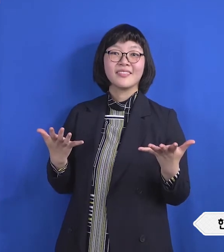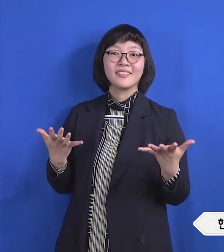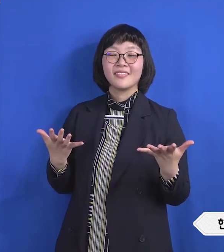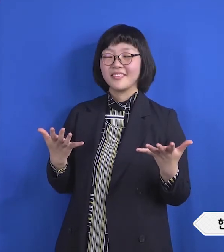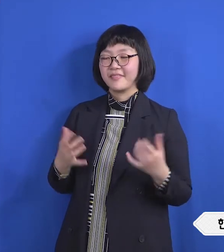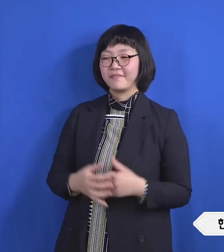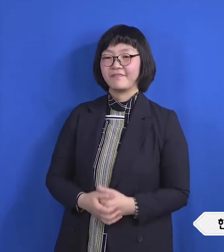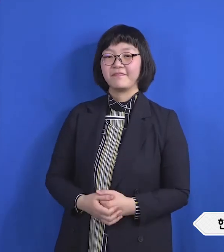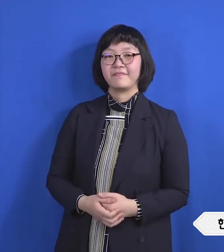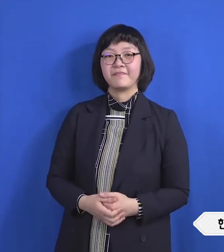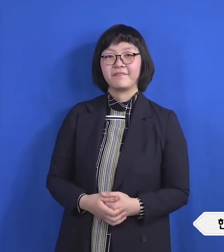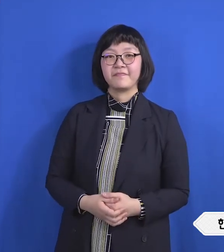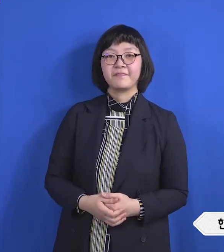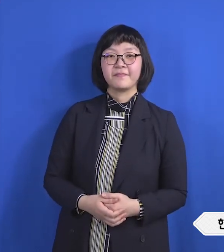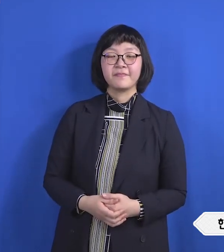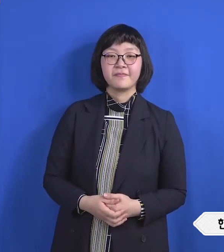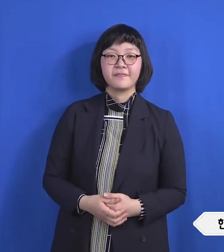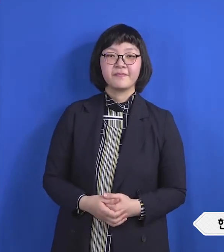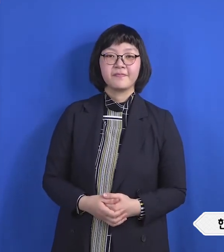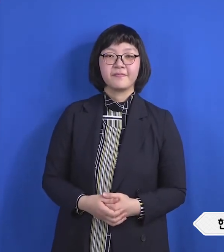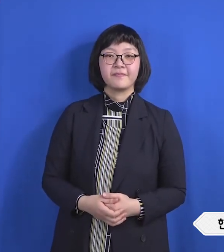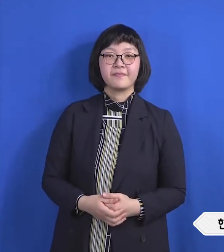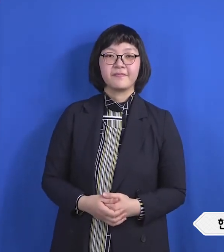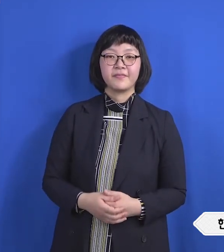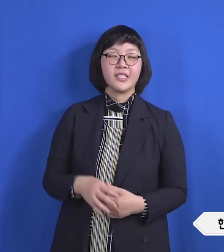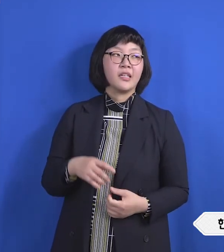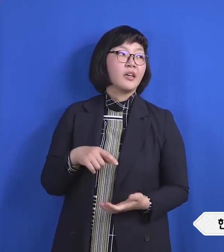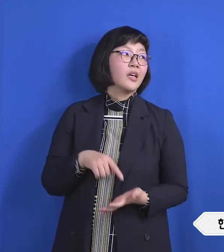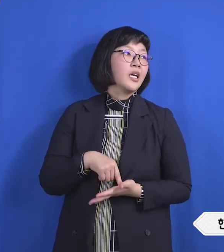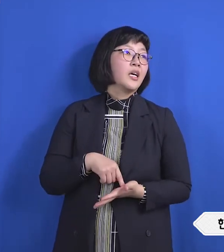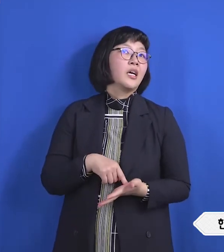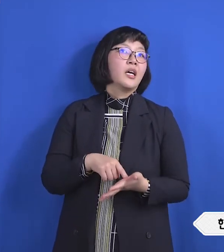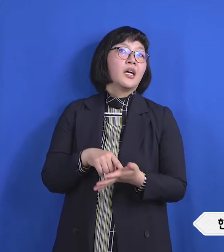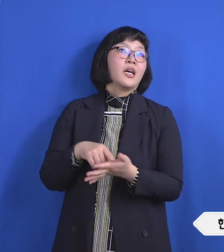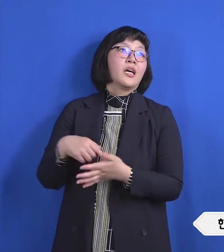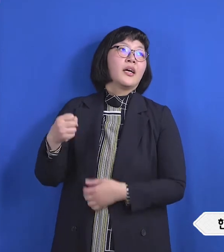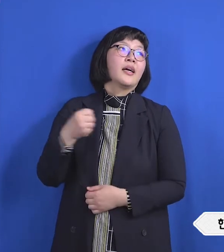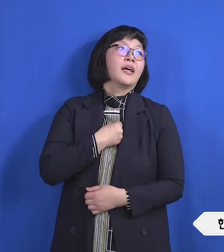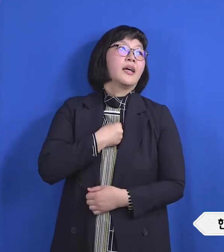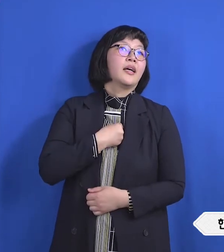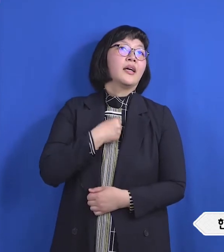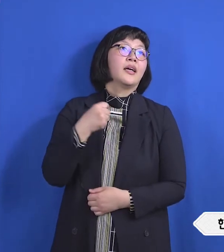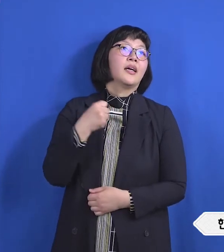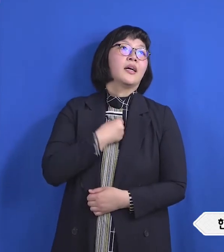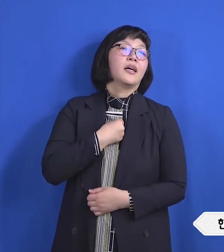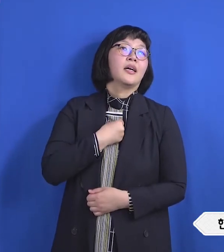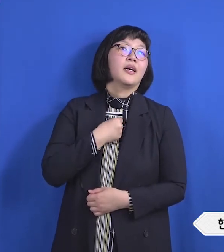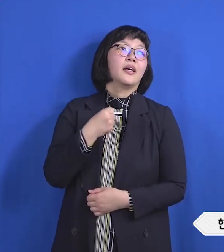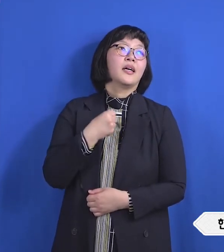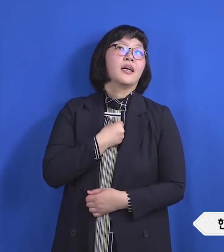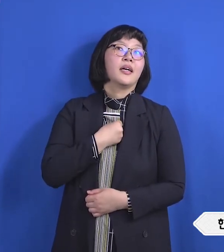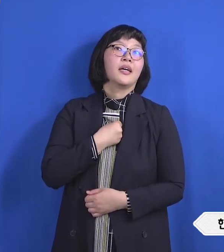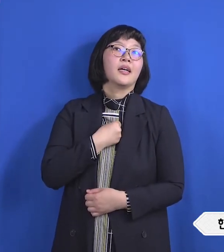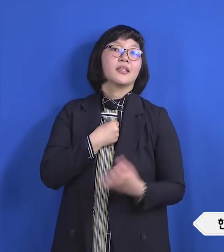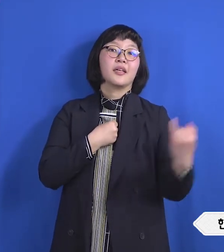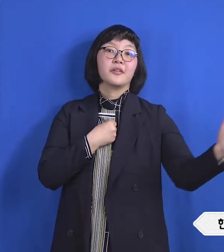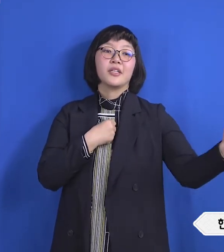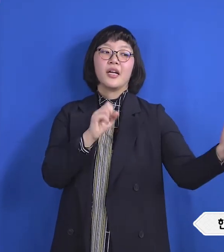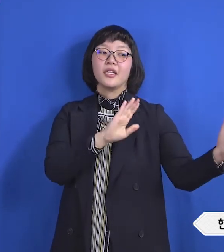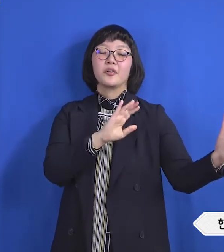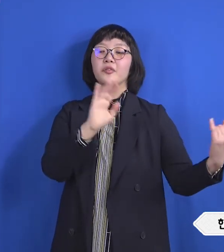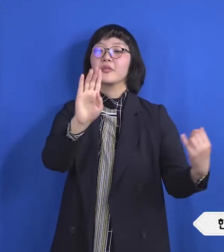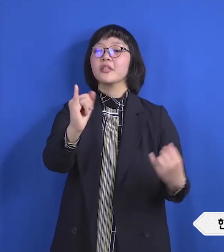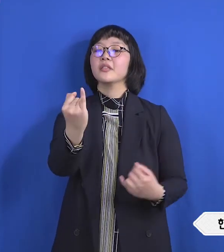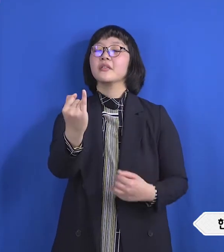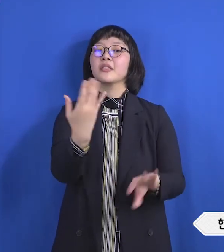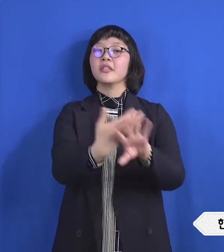쫓는 개신새가 됐습니다. 외로운 이 한진아니 이번에는 B라는 자매에게